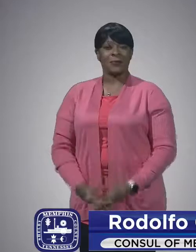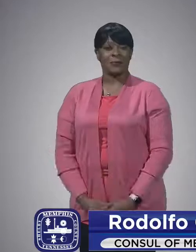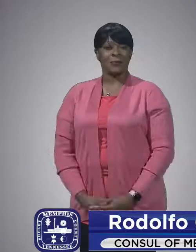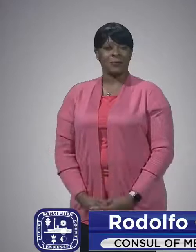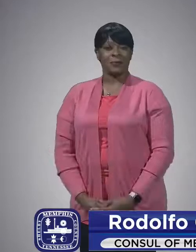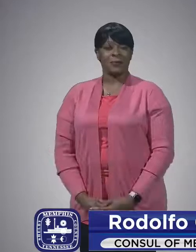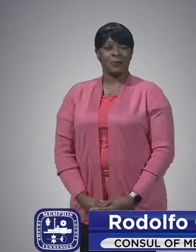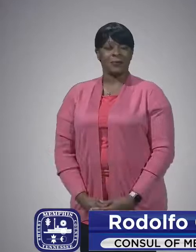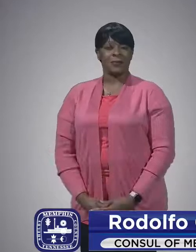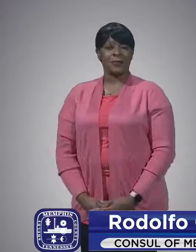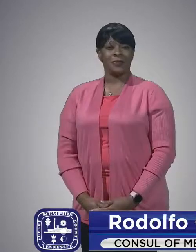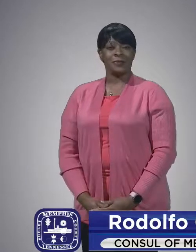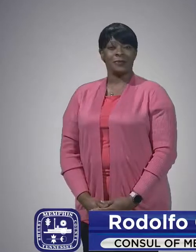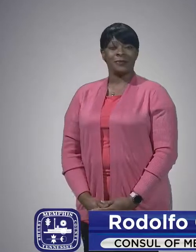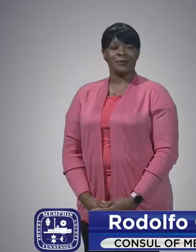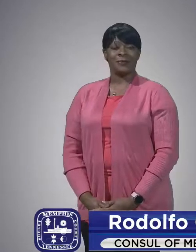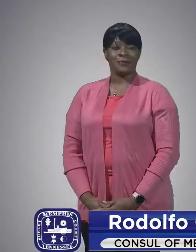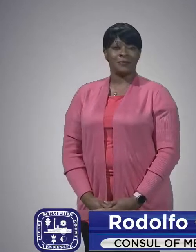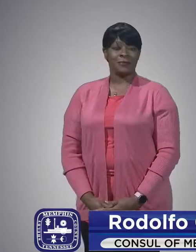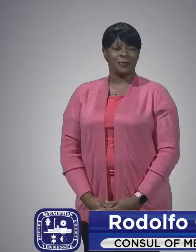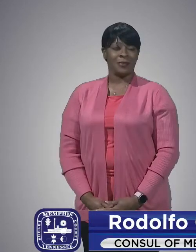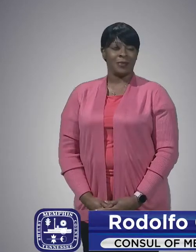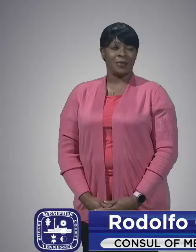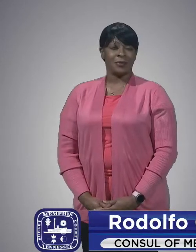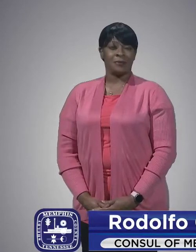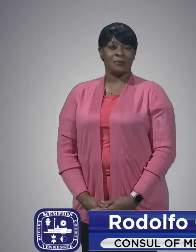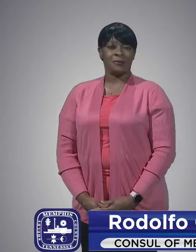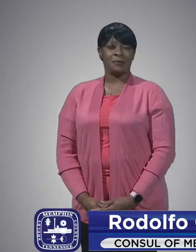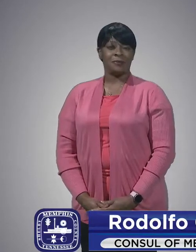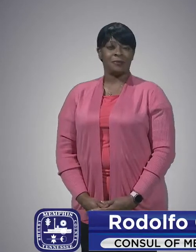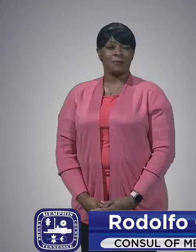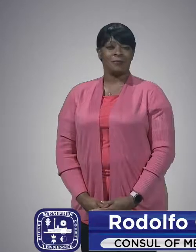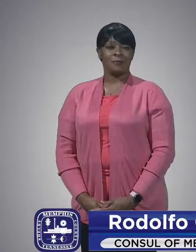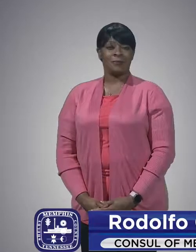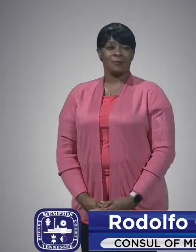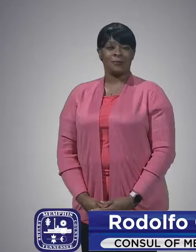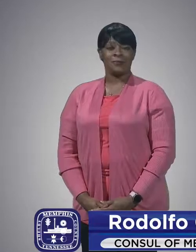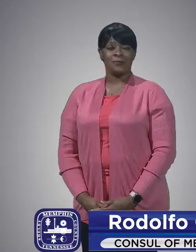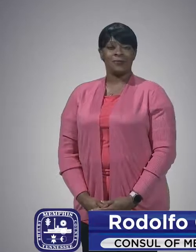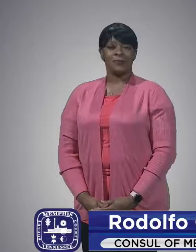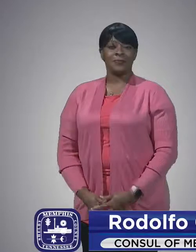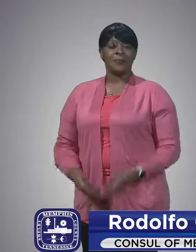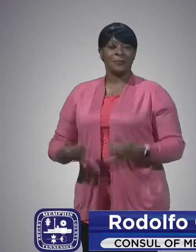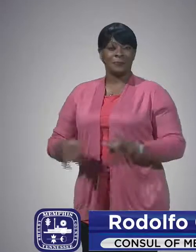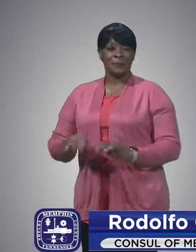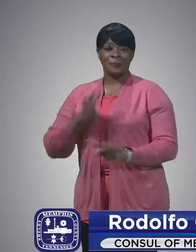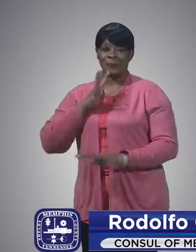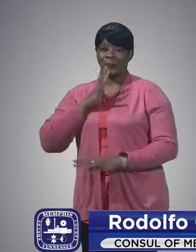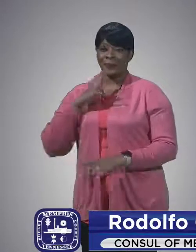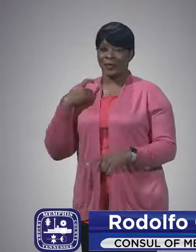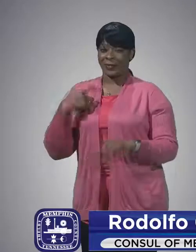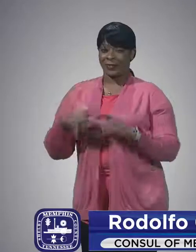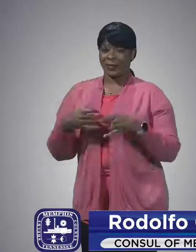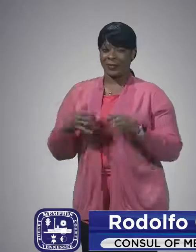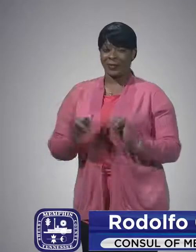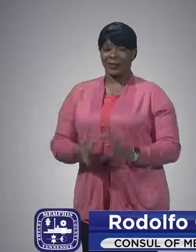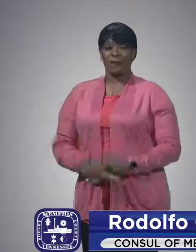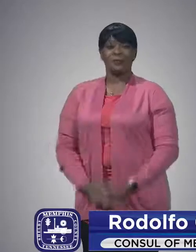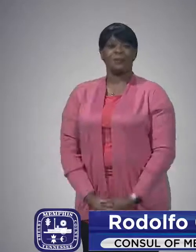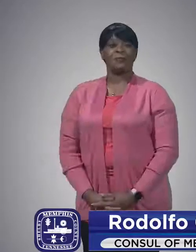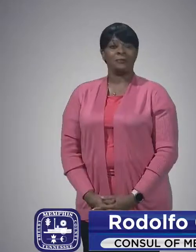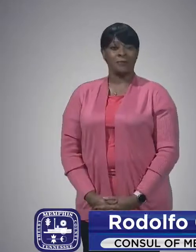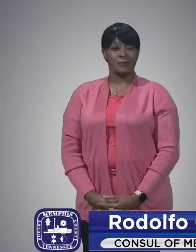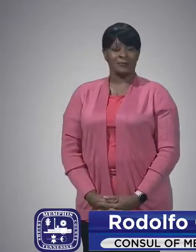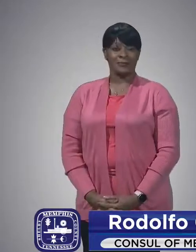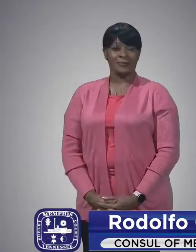a Chief Washington, por su deseo de unir esfuerzos con el Consulado de México y trabajar juntos por